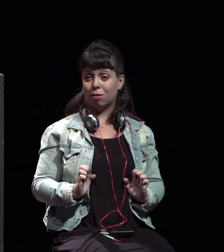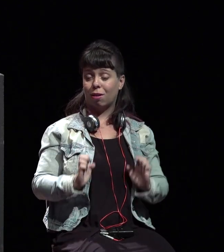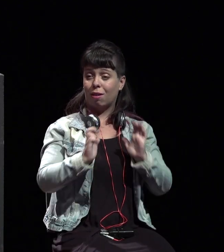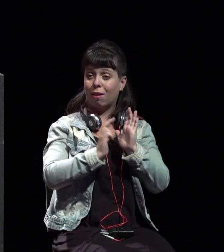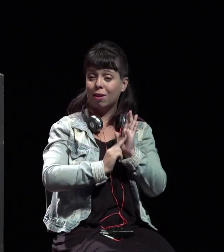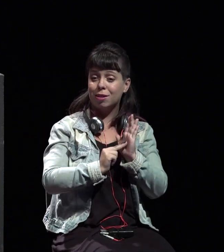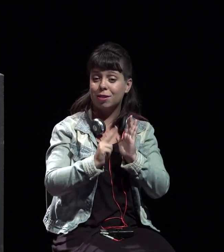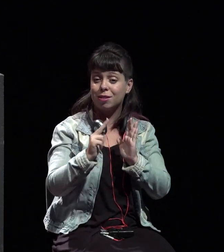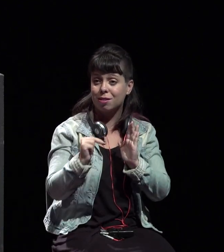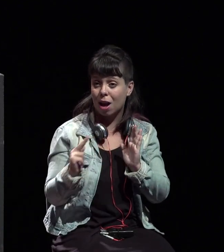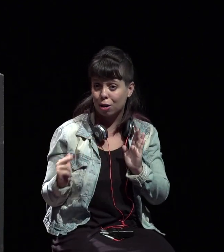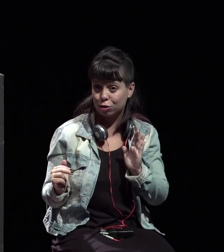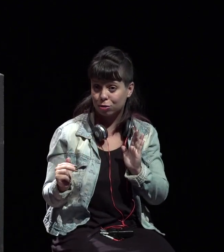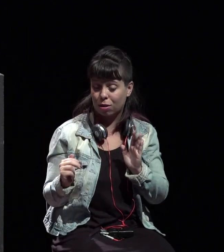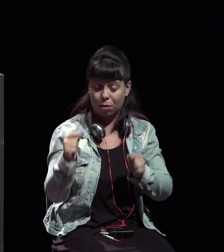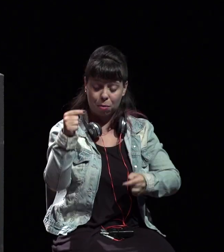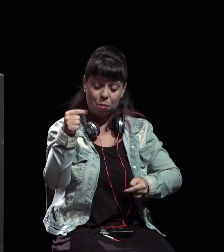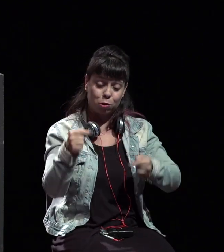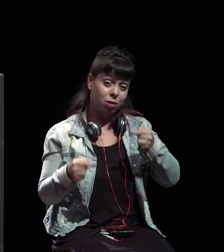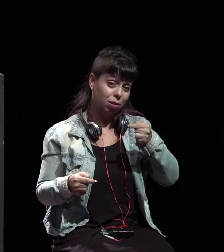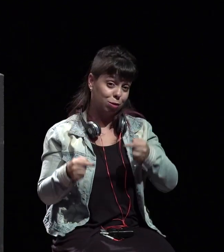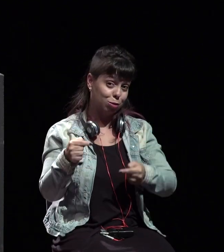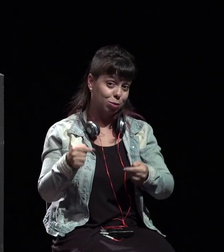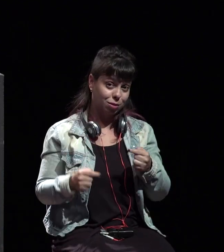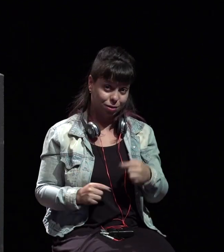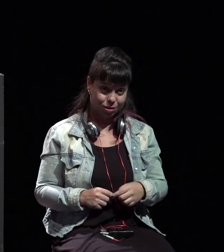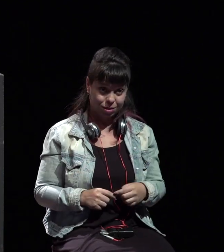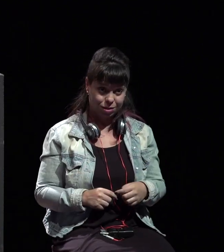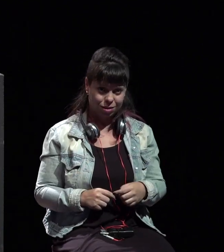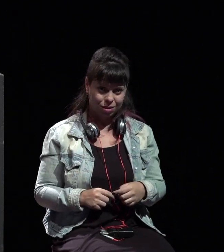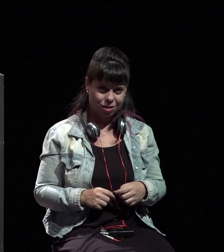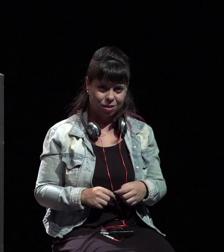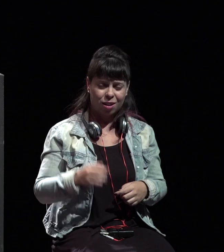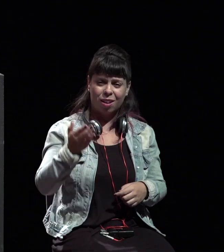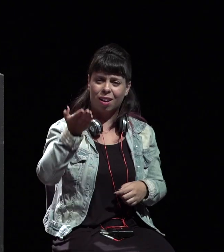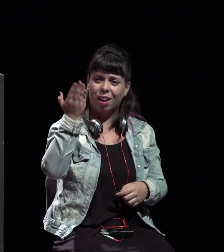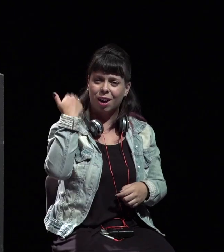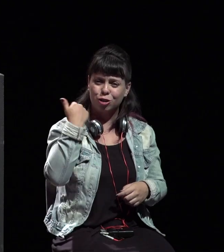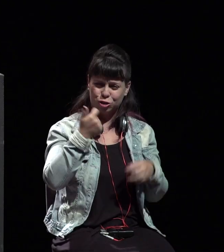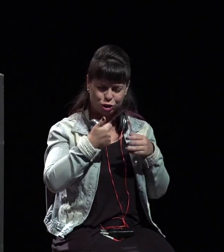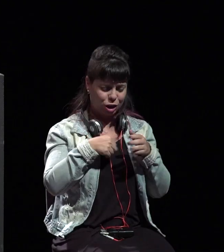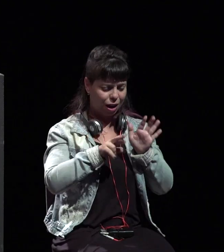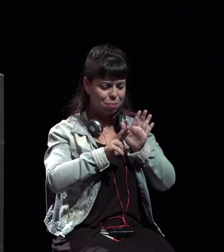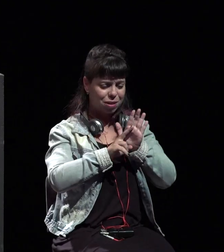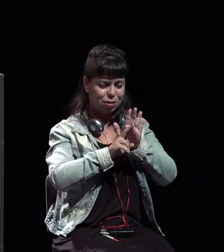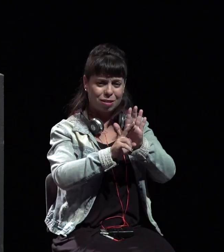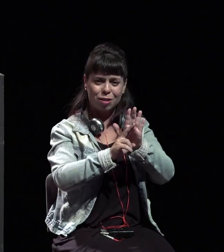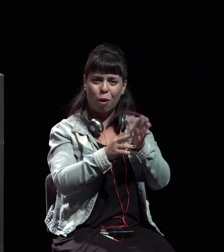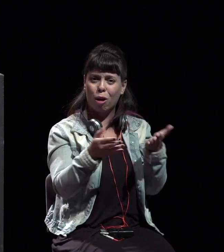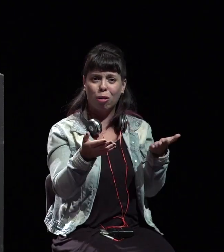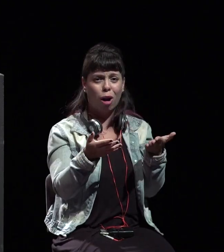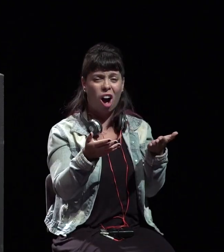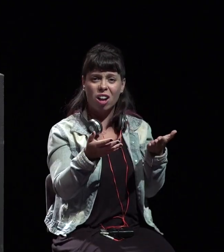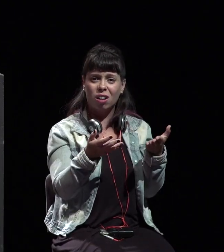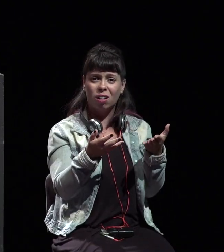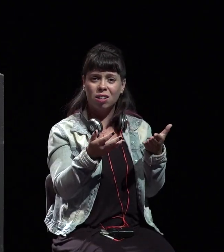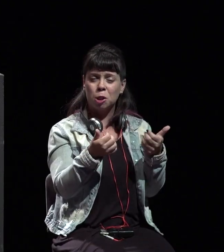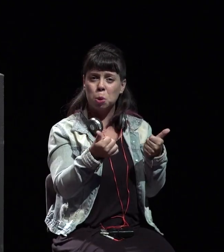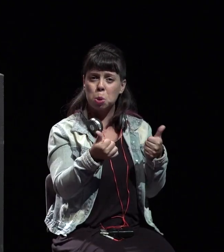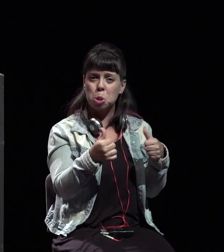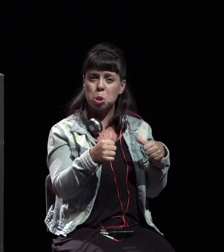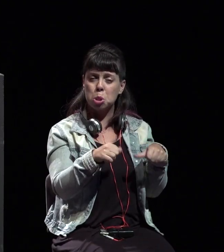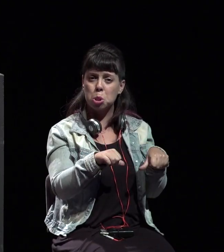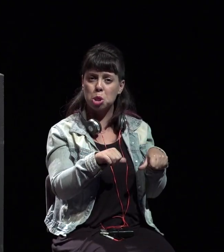estética e política. As antigas ordens de representação, agora em crise, mostram-se